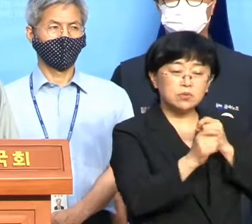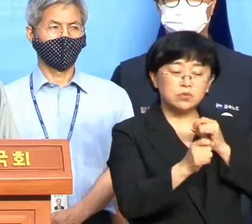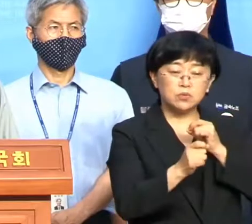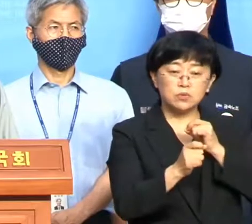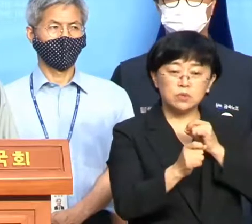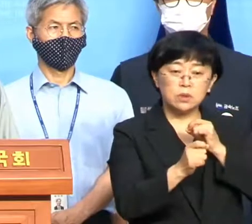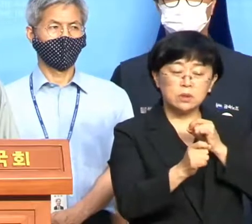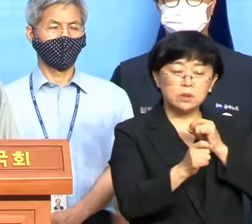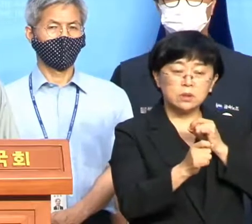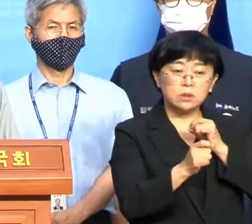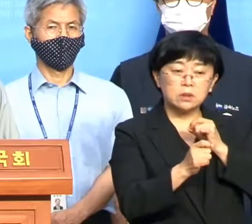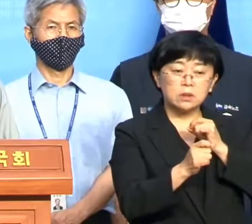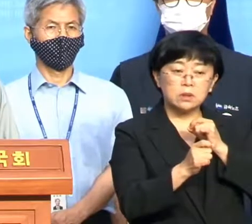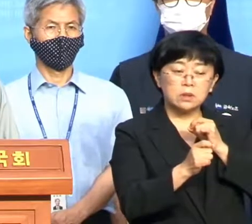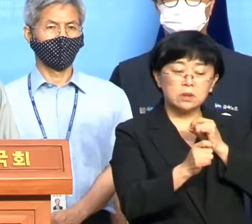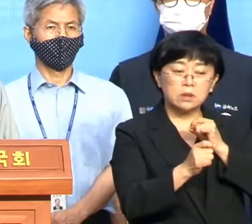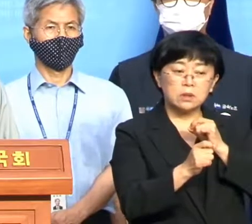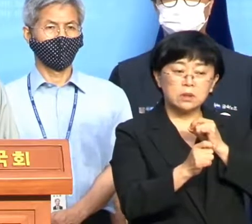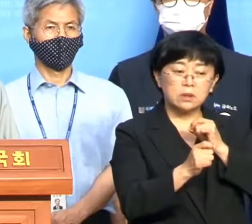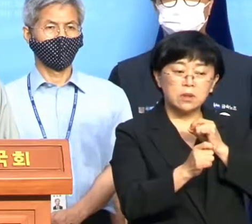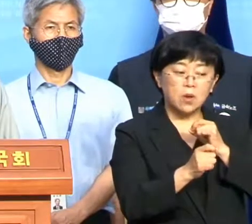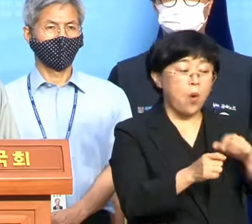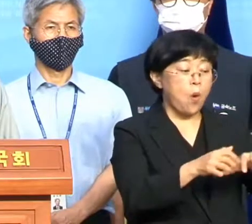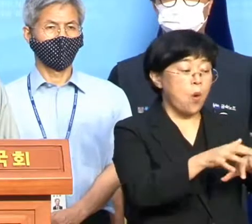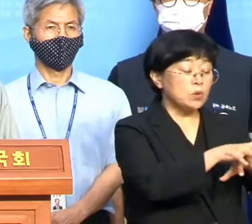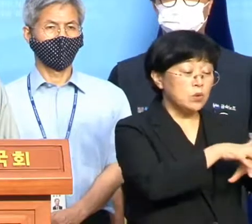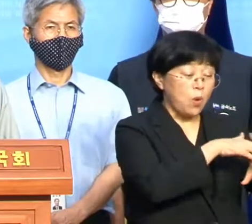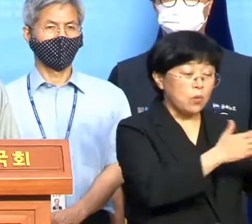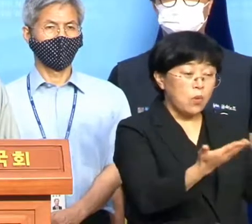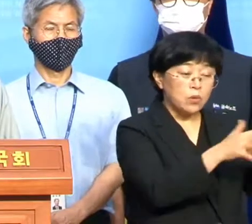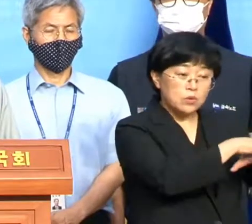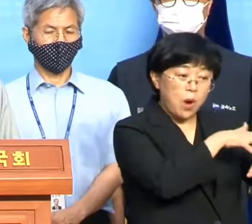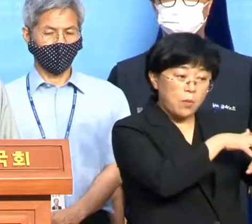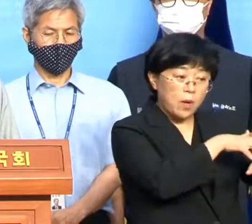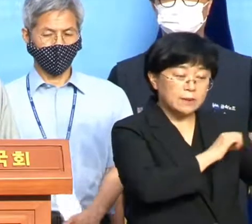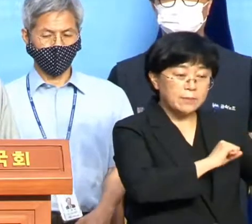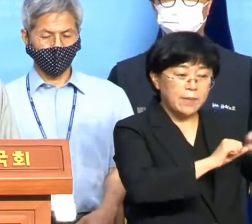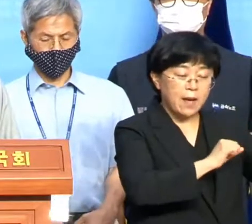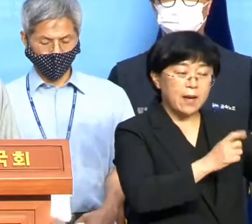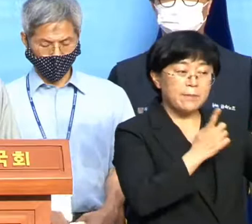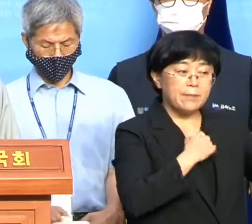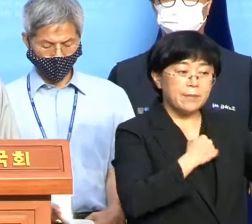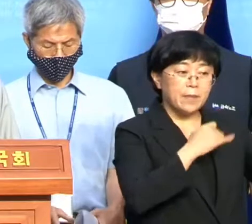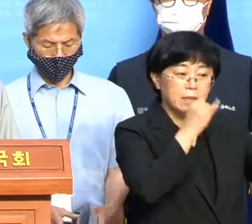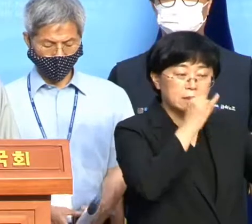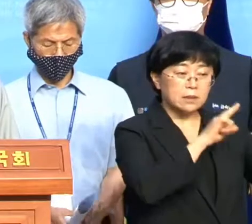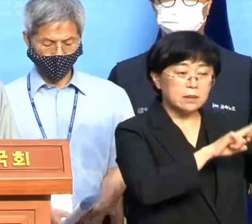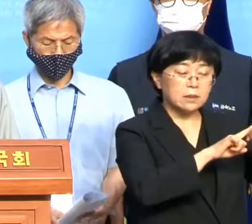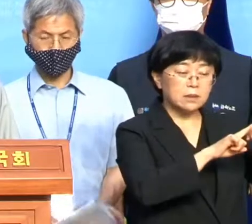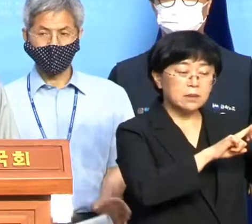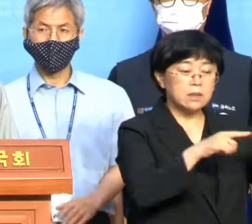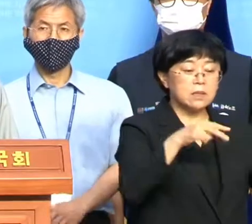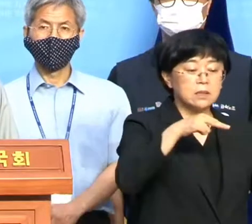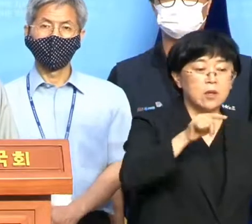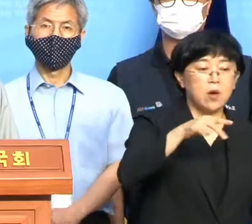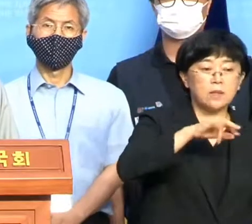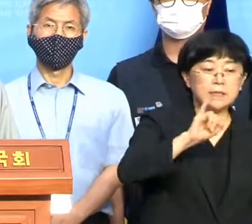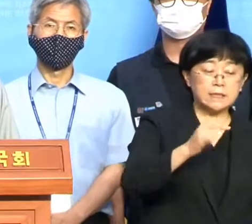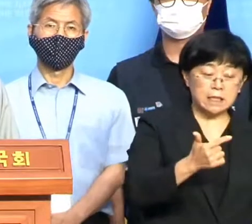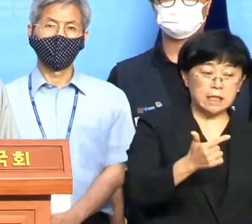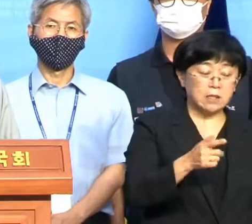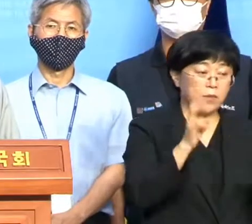치부에 쥐 조 함으로써 노동 활동을 열심히 하고 있는 우리 쓰러진 기업이란 우리